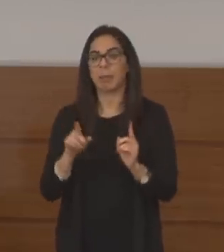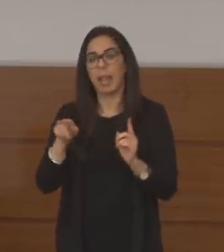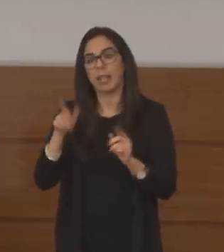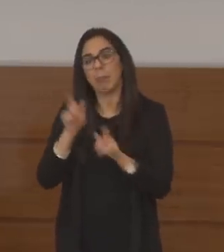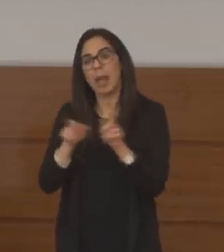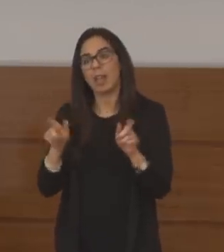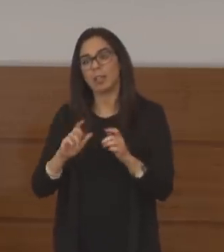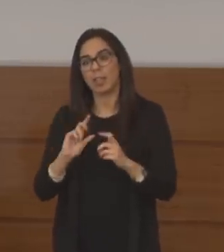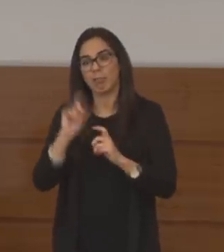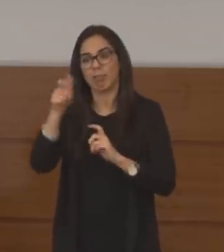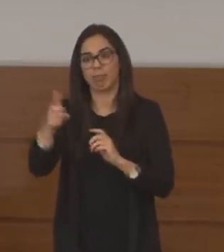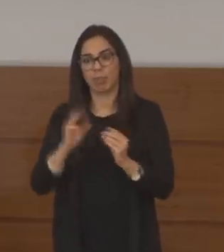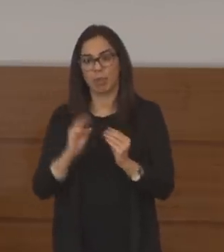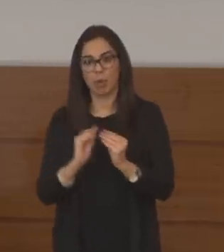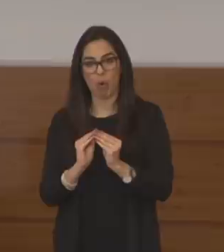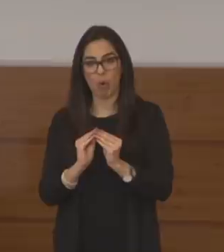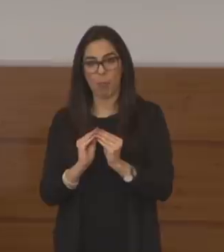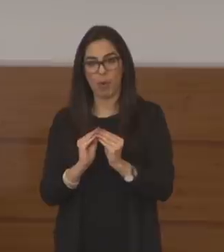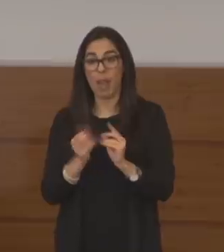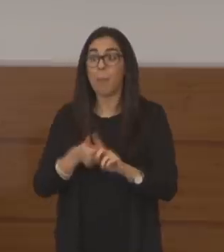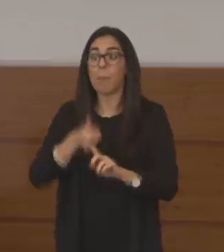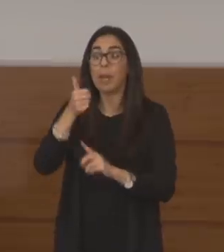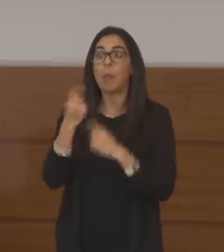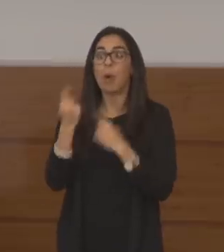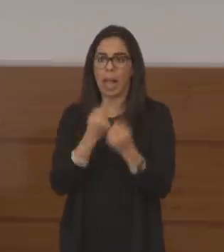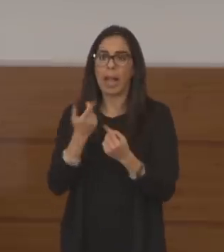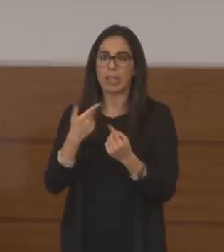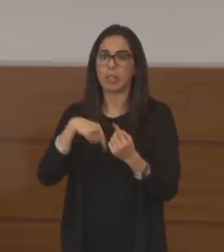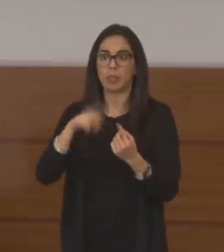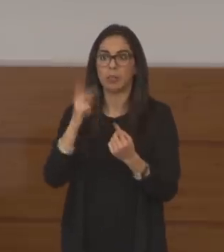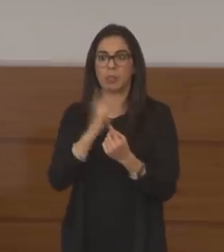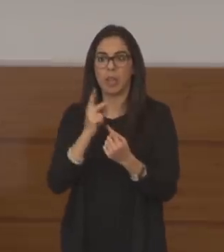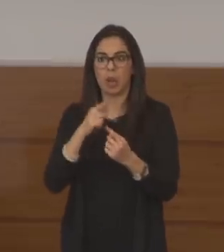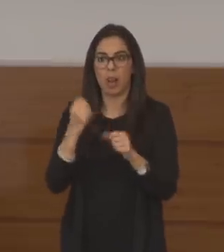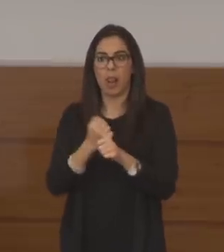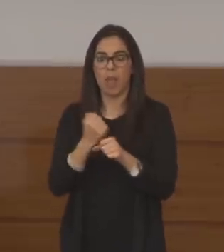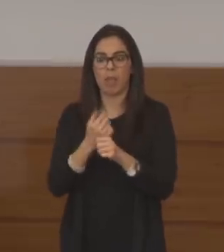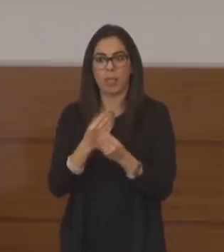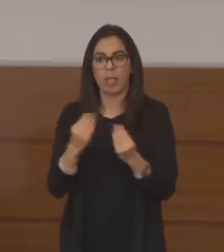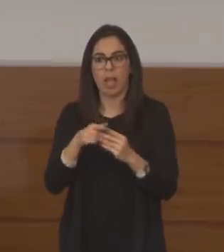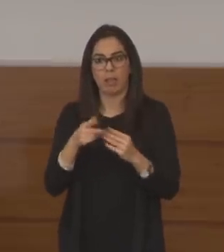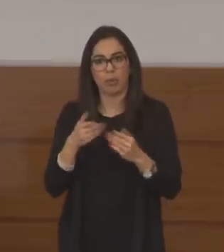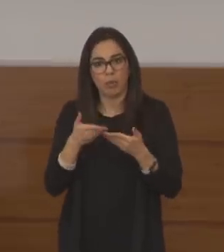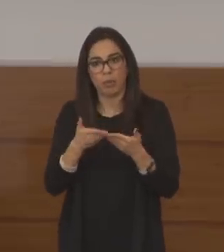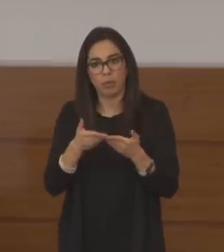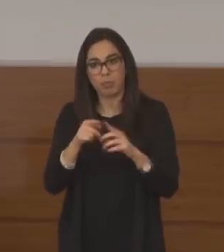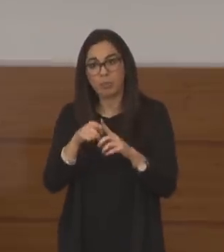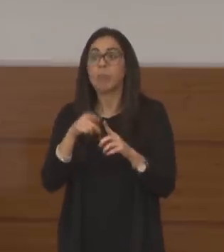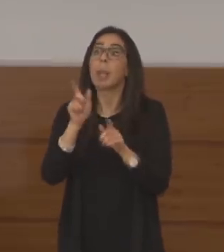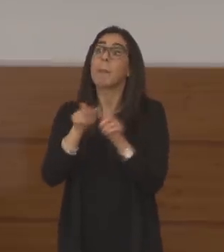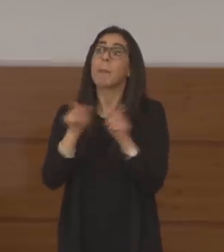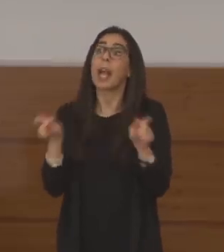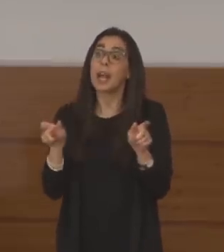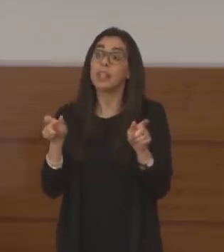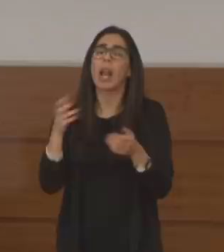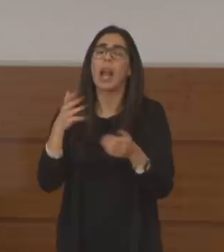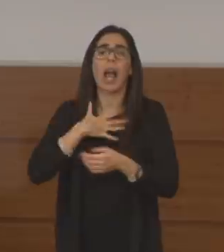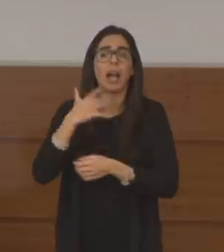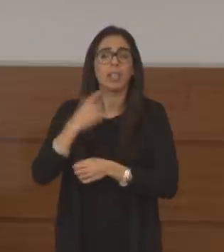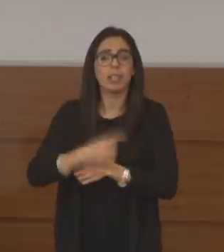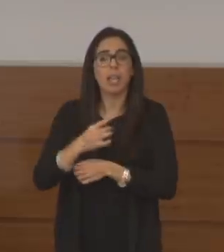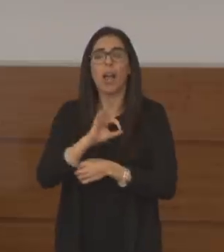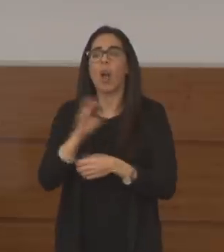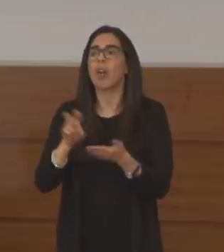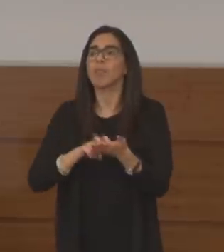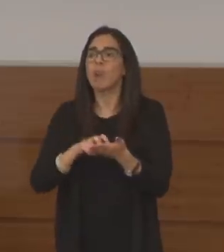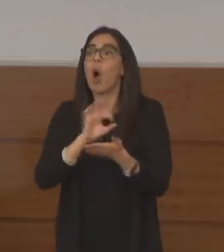caso molto impegnativo dal punto di vista assistenziale nelle persone più anziane più fragili polipatologici che ci che mediamente la